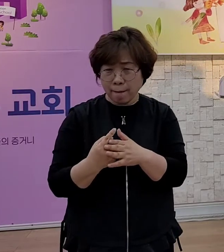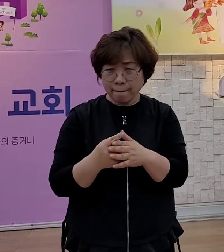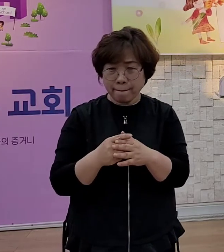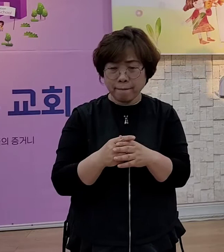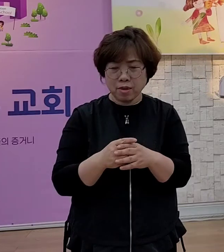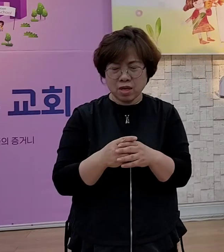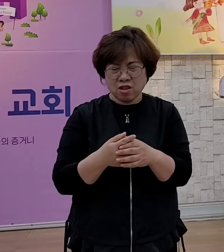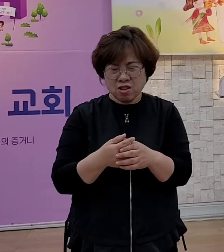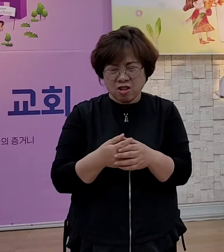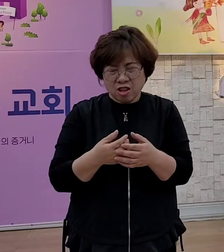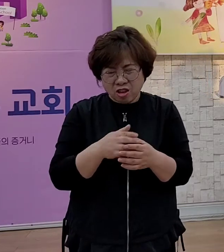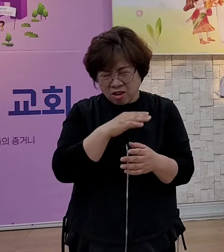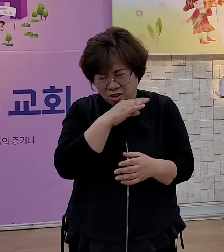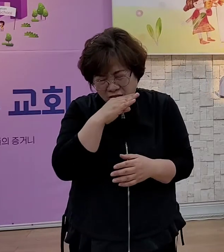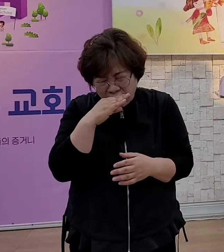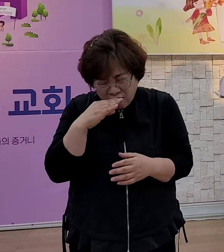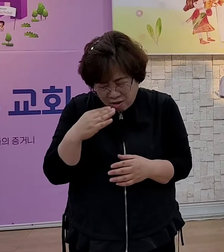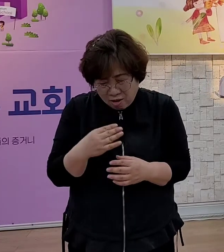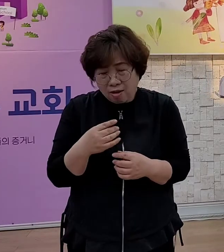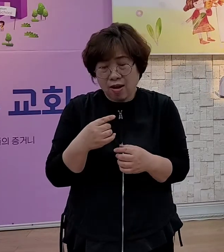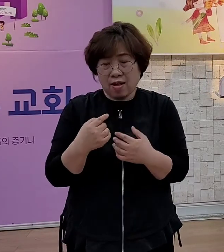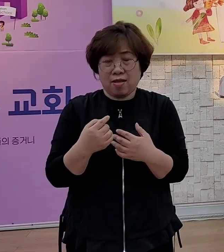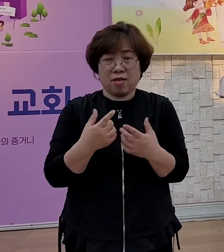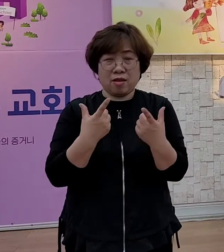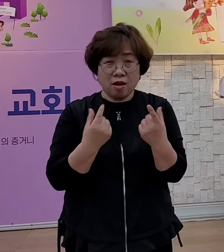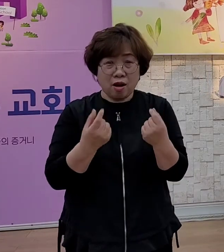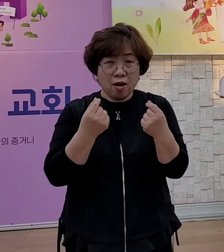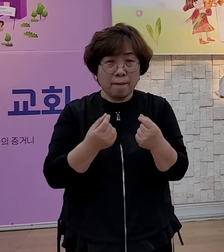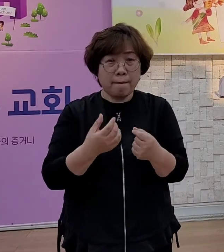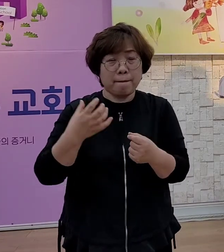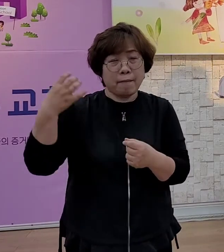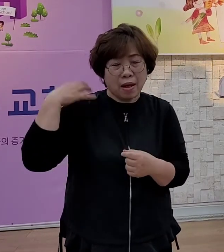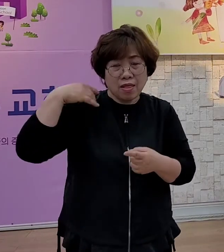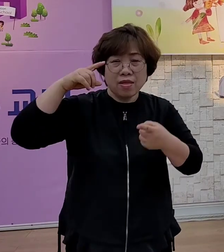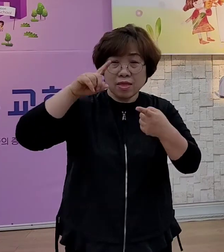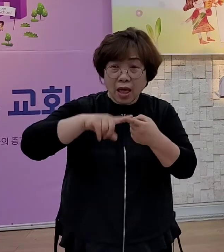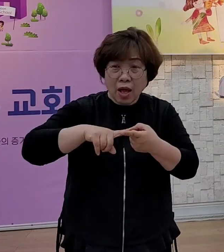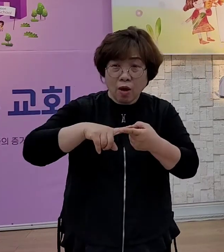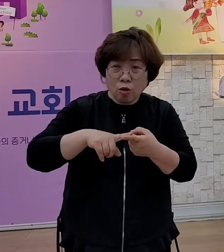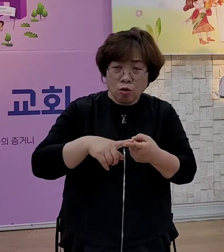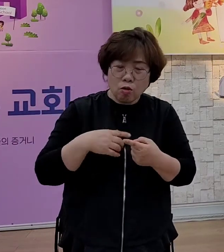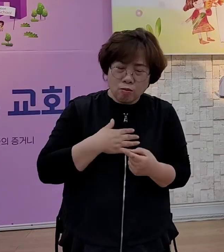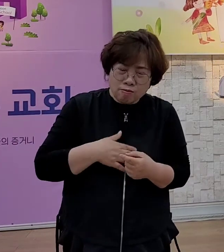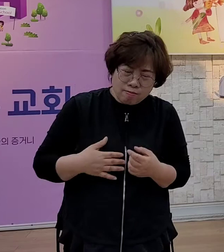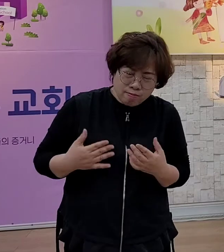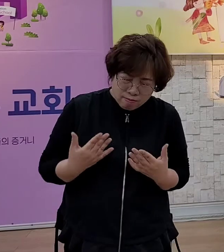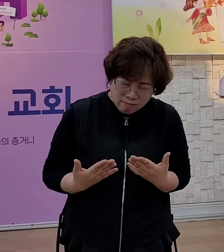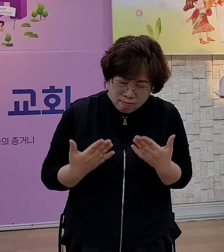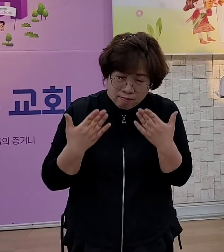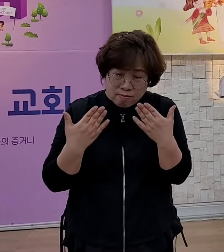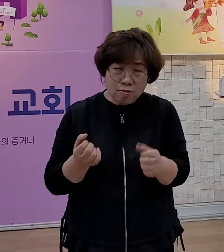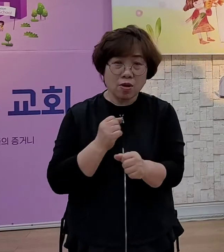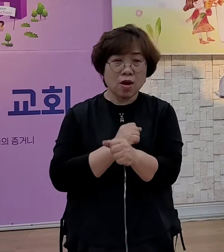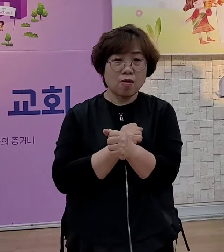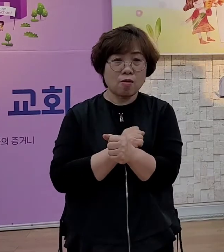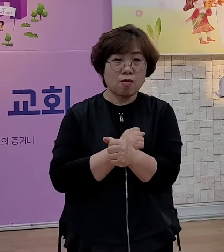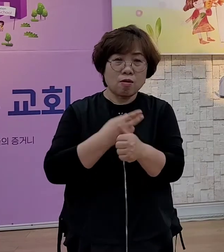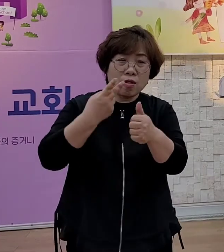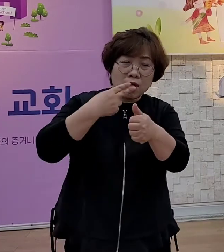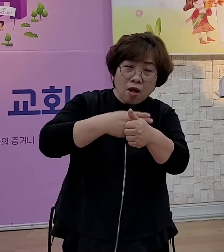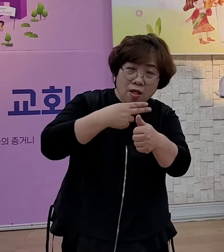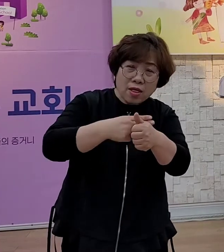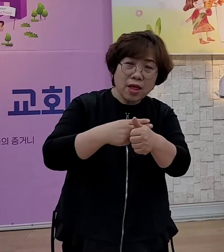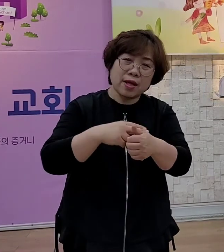온갖 경건한 일을 다 합니다. 맡은 직분과 뭐 봉사와 뭐